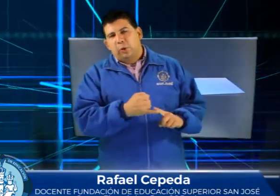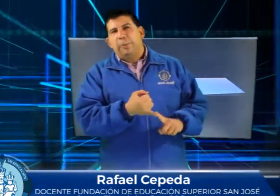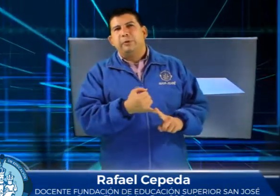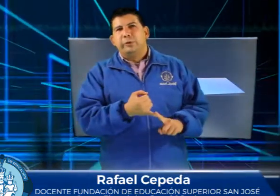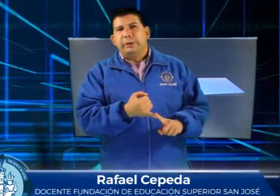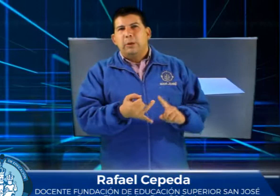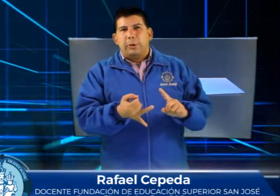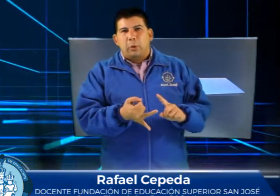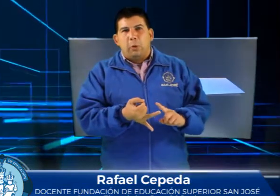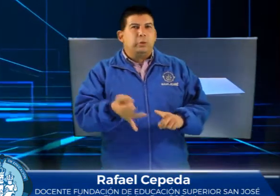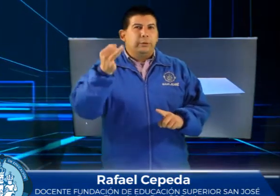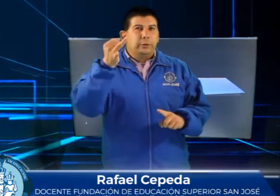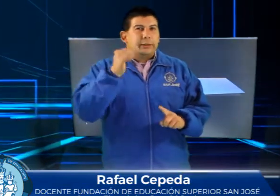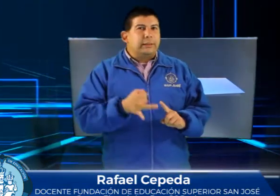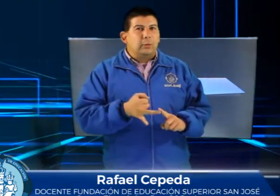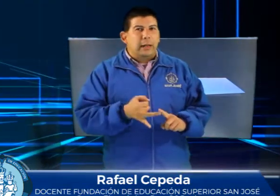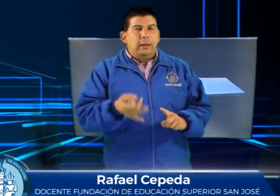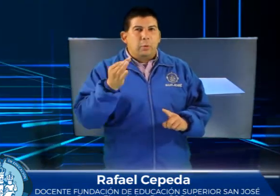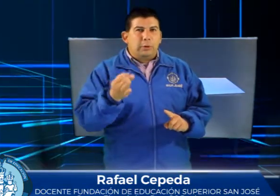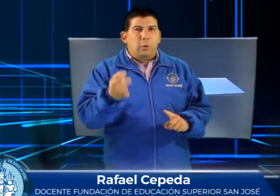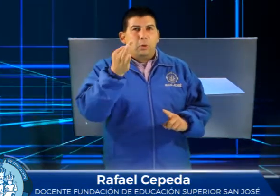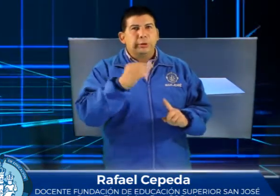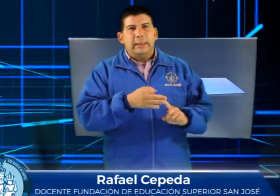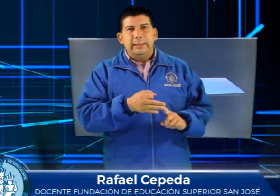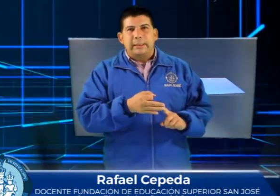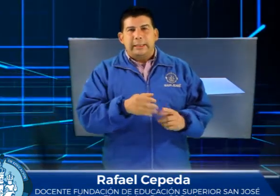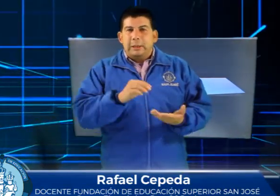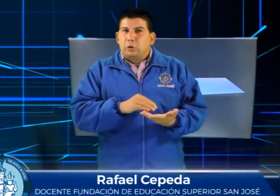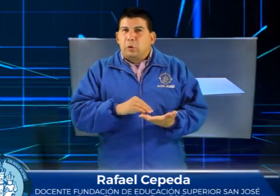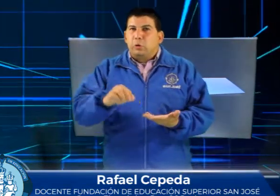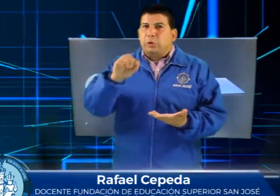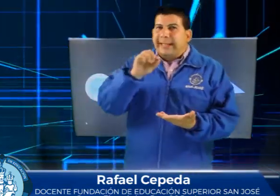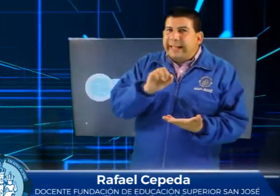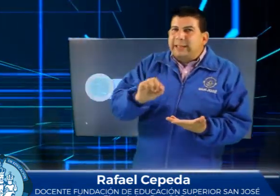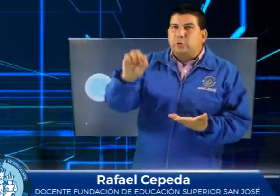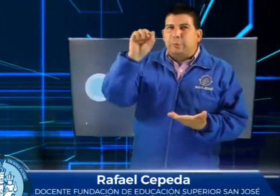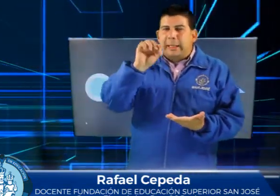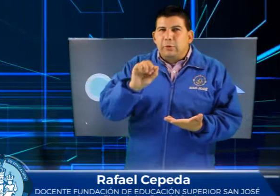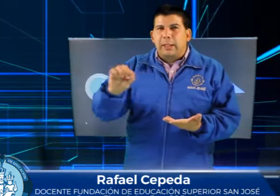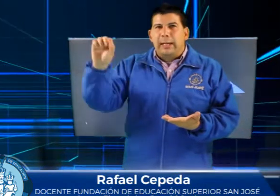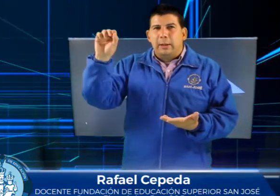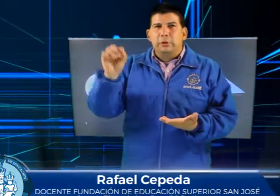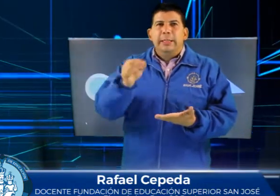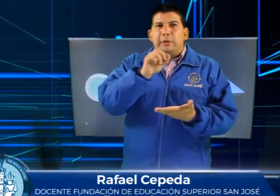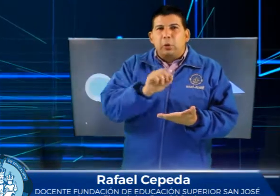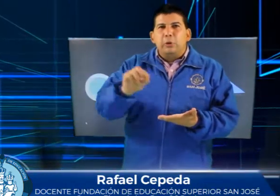compras dulces cuando usas el celular cuando usas el internet todos esos pequeños agregados todos